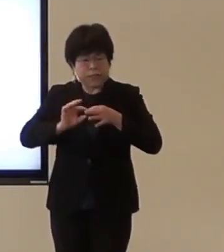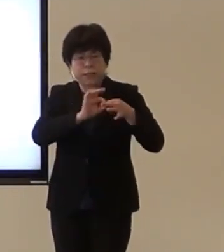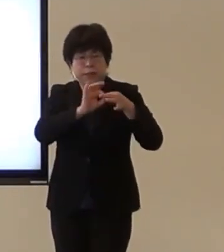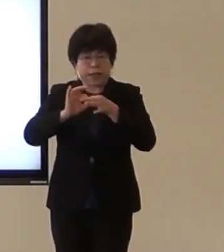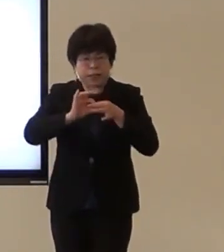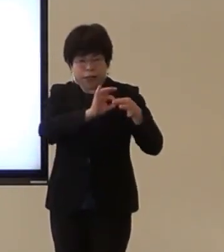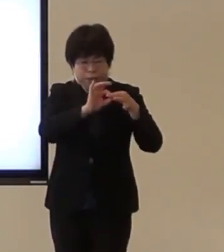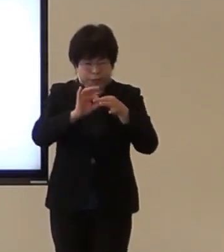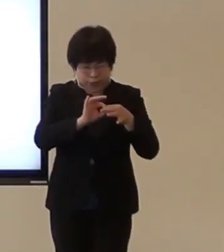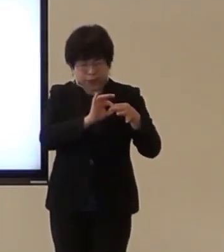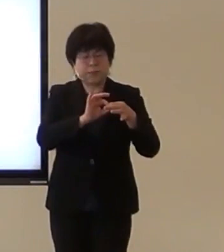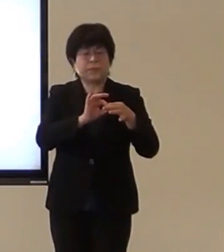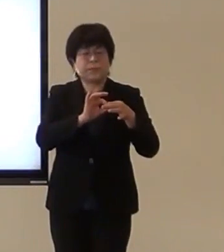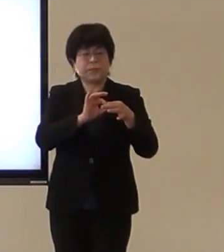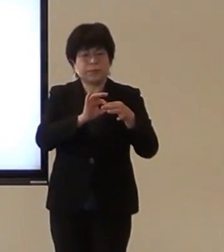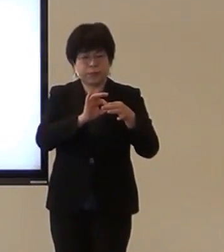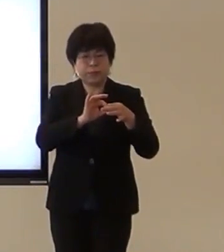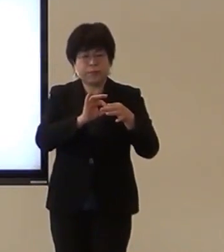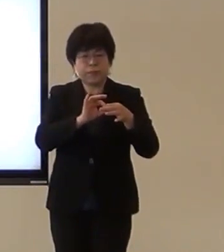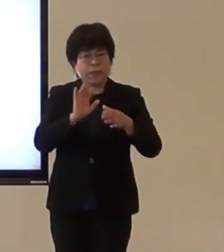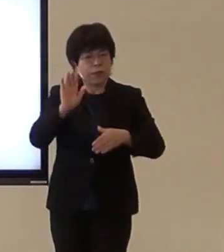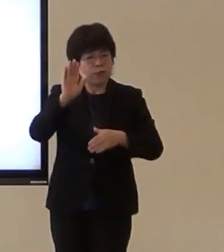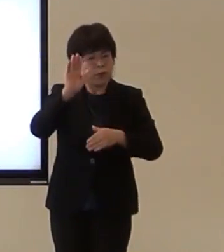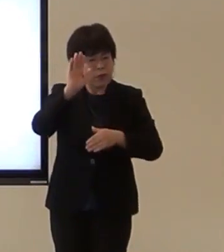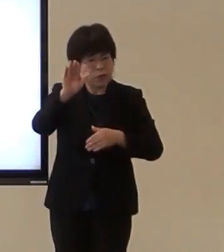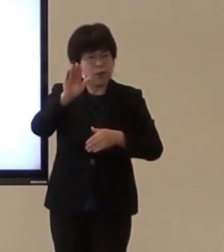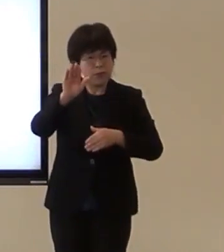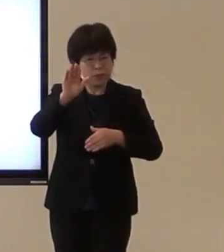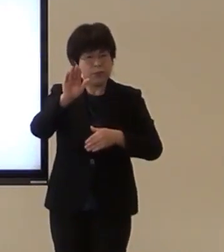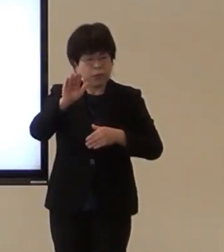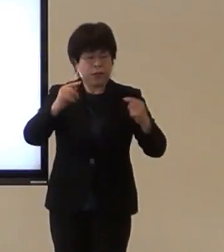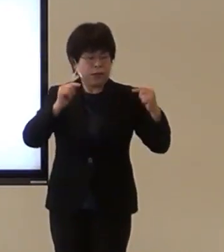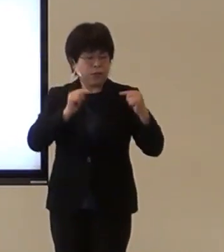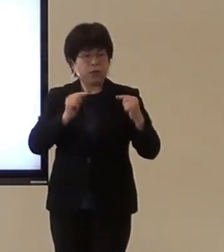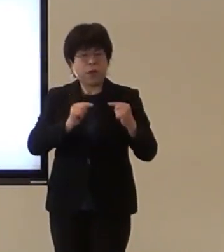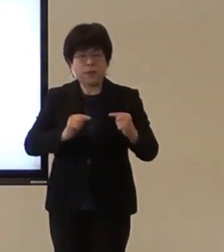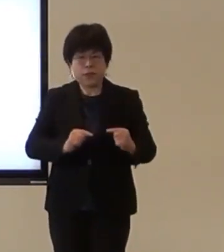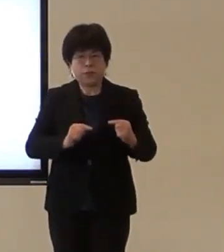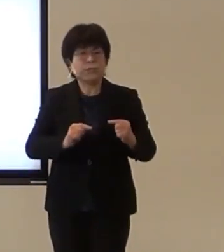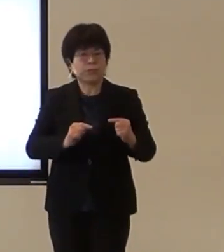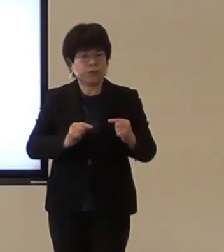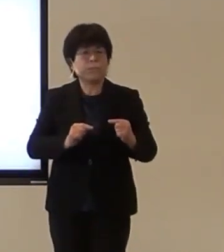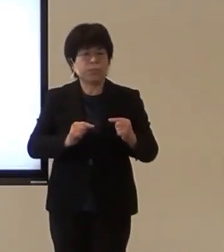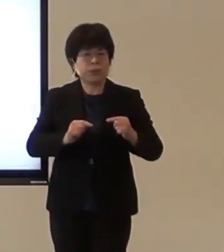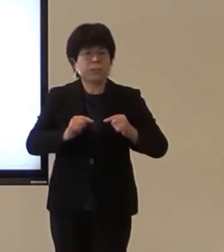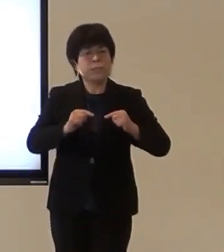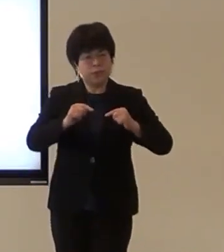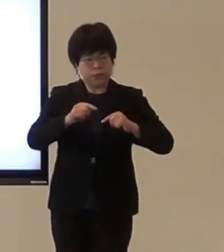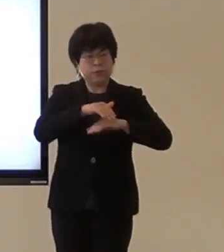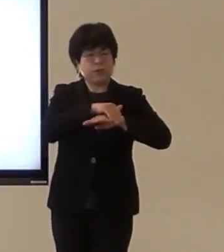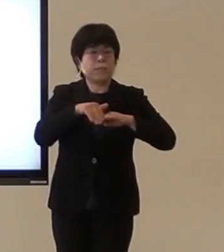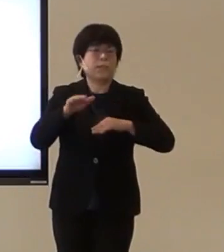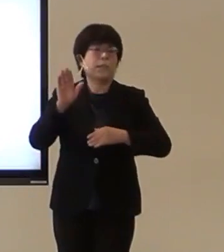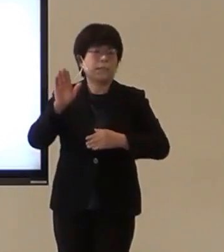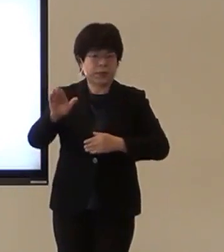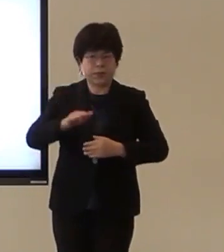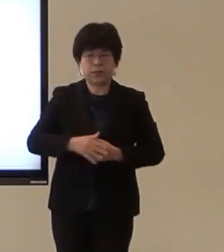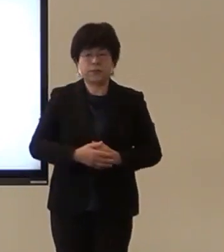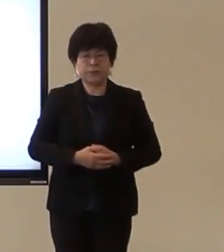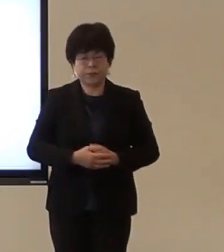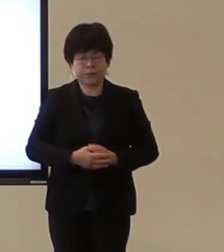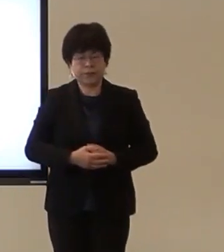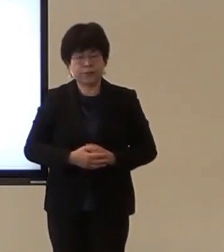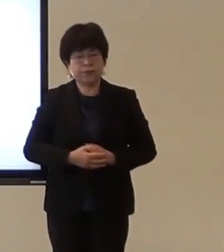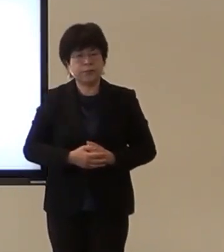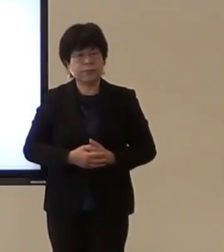としており、この後早速事務レベルでの打ち合わせを行う予定としているところであります。ま